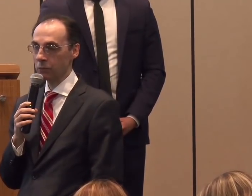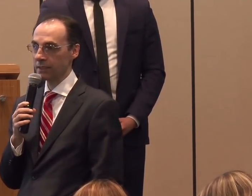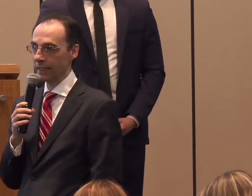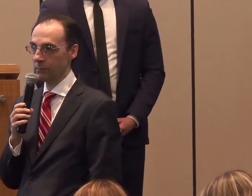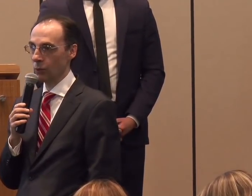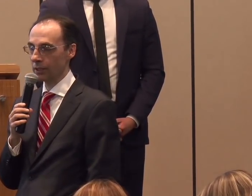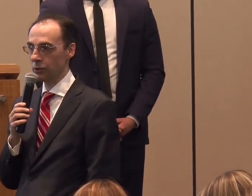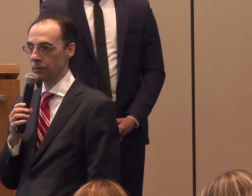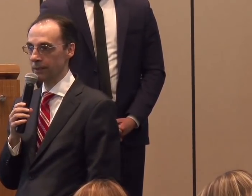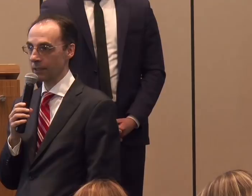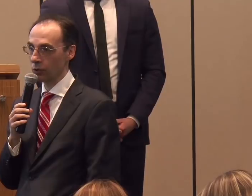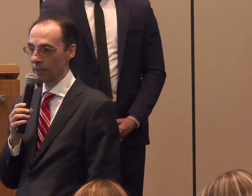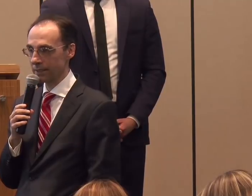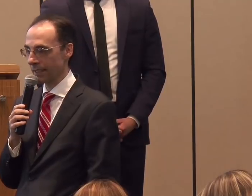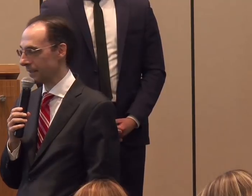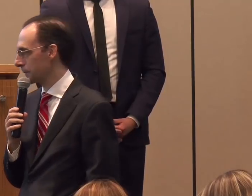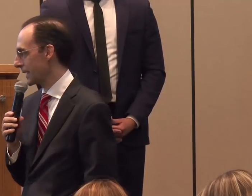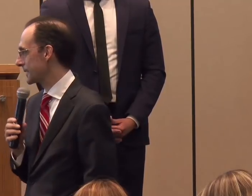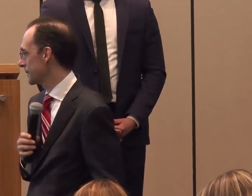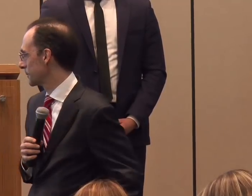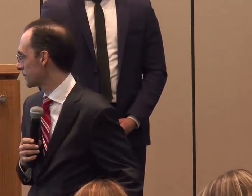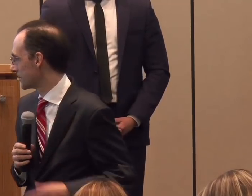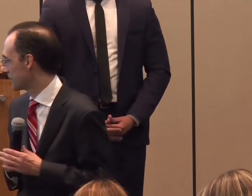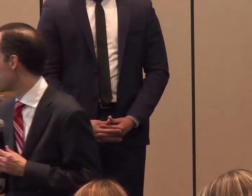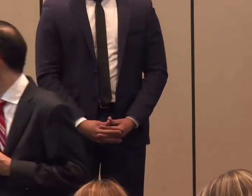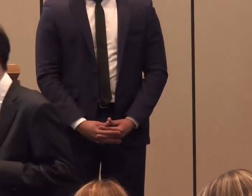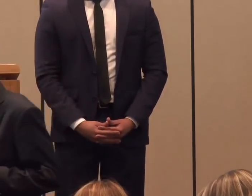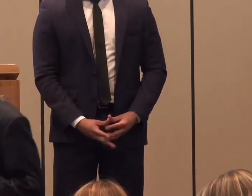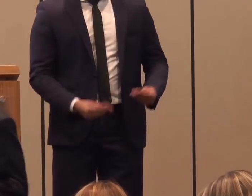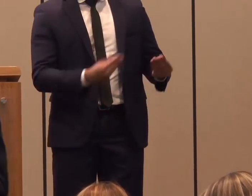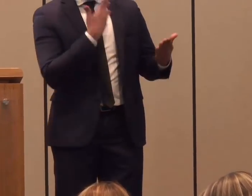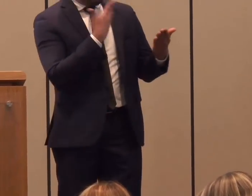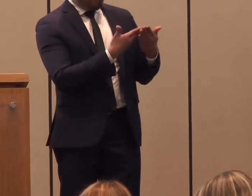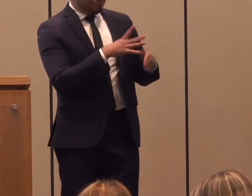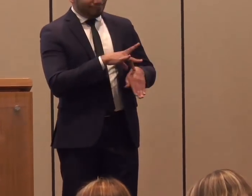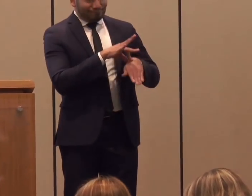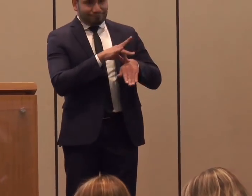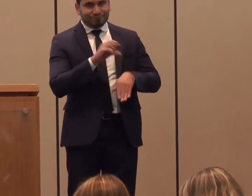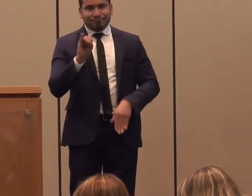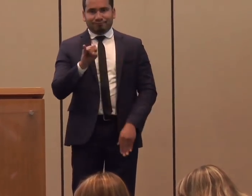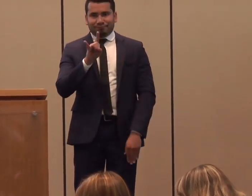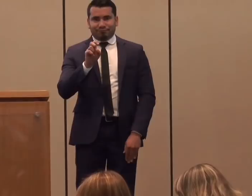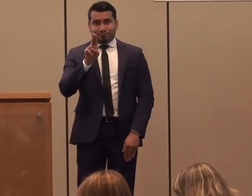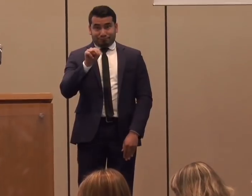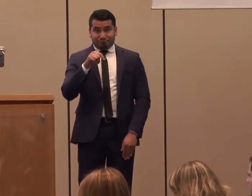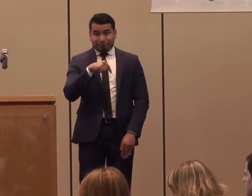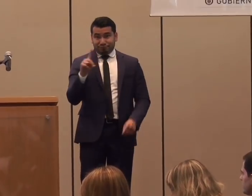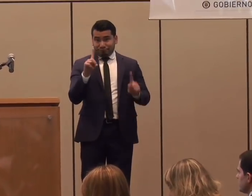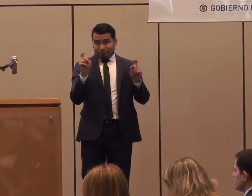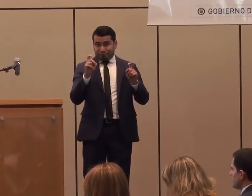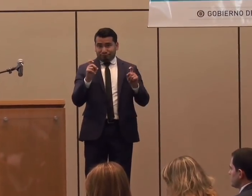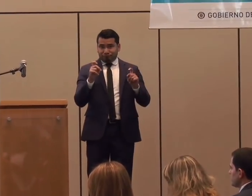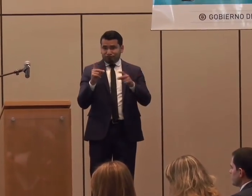y vamos a seguir empujando esta economía hacia adelante gracias muchas gracias doctor bancarlos en este tema de financiamiento por ese